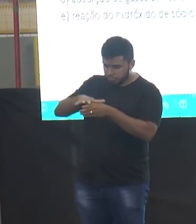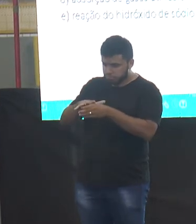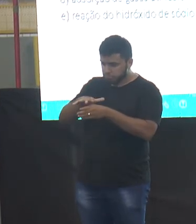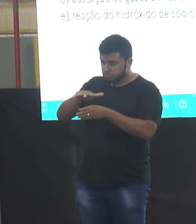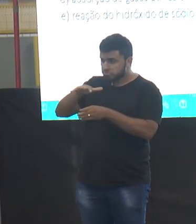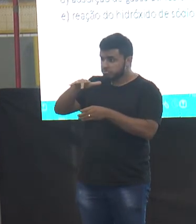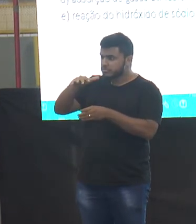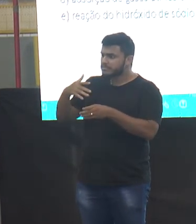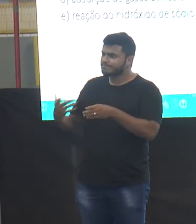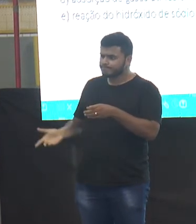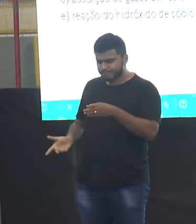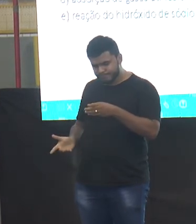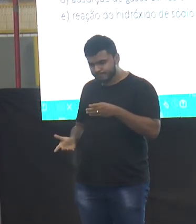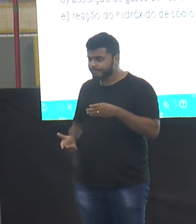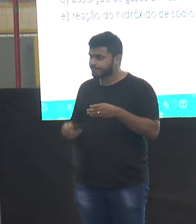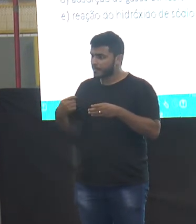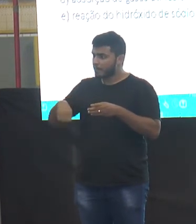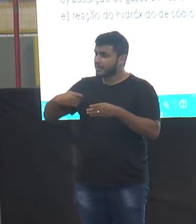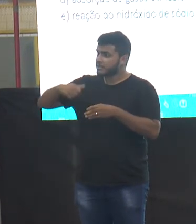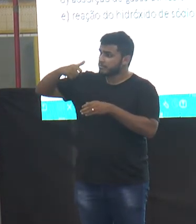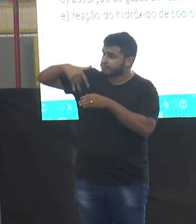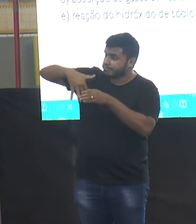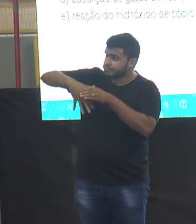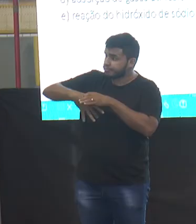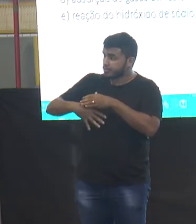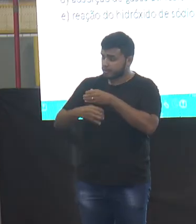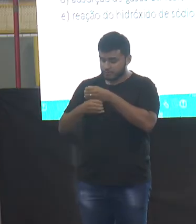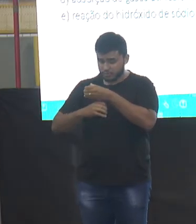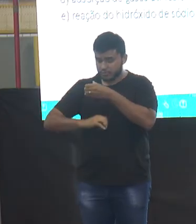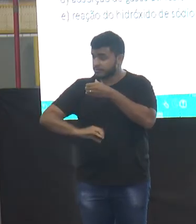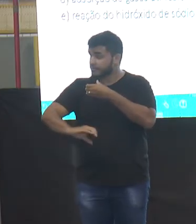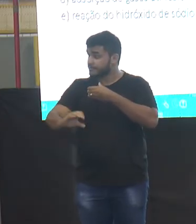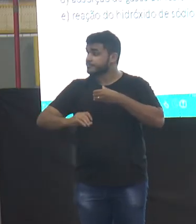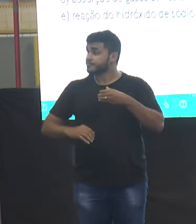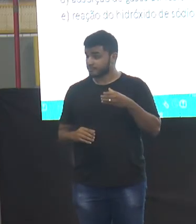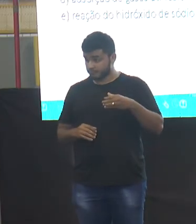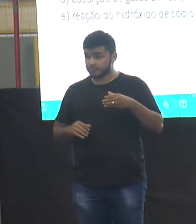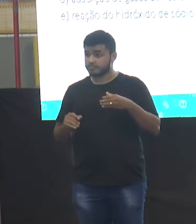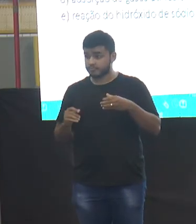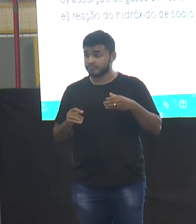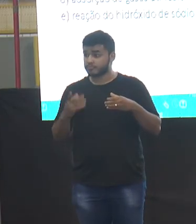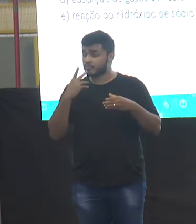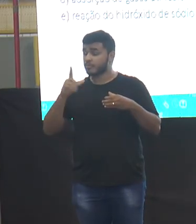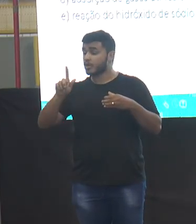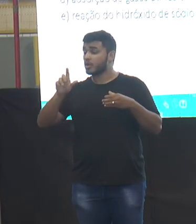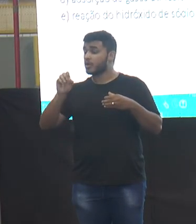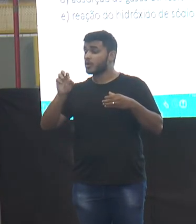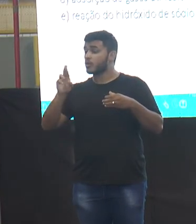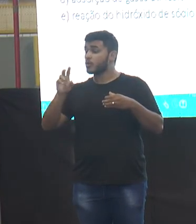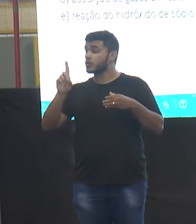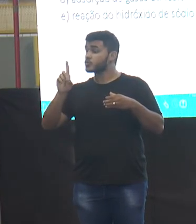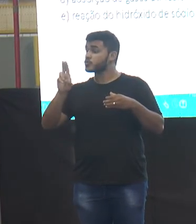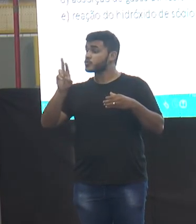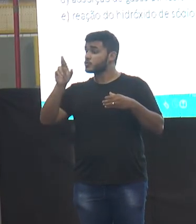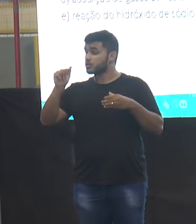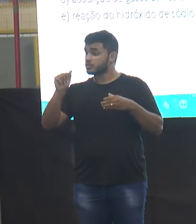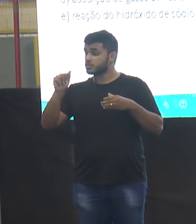Gordura mais soda cáustica, sabão.